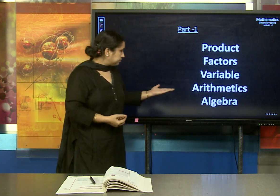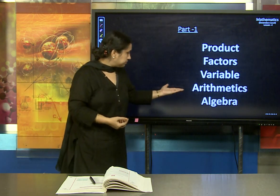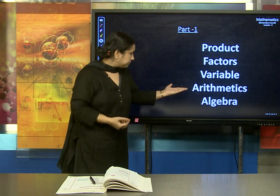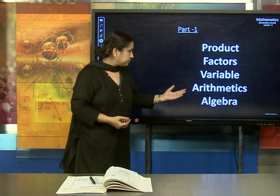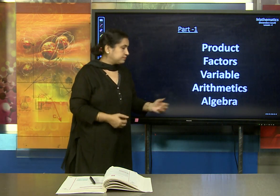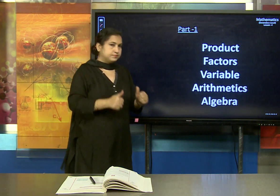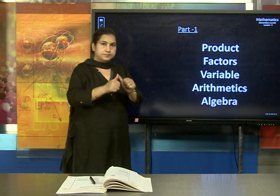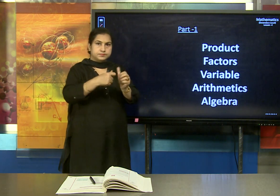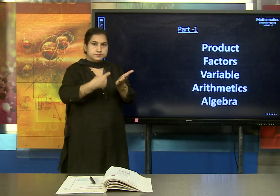एरिथमेटिक्स,